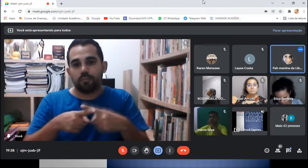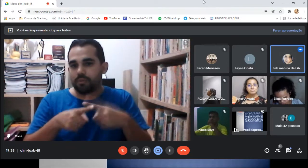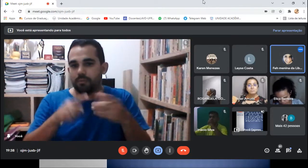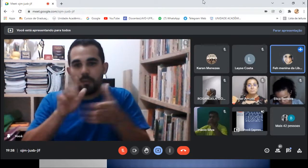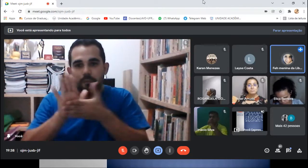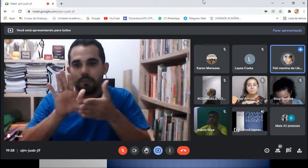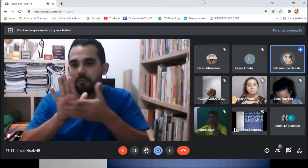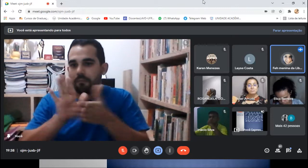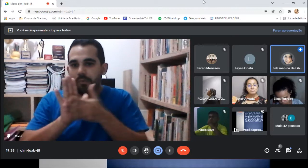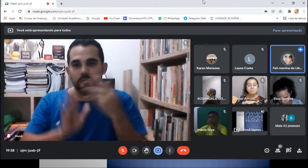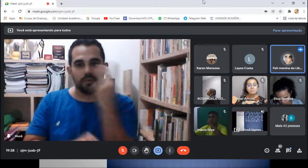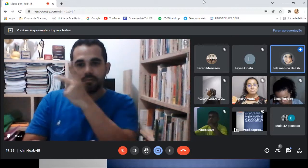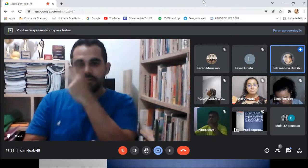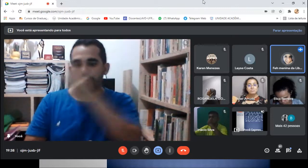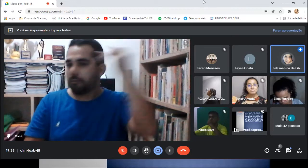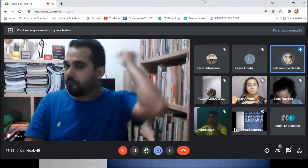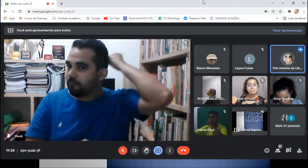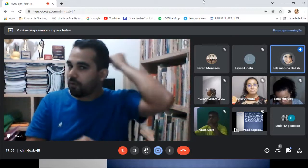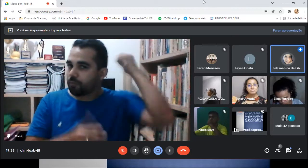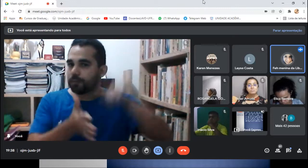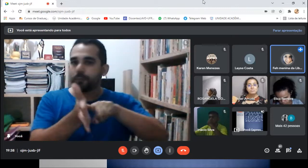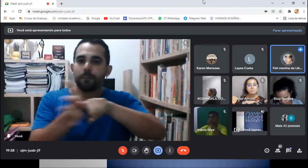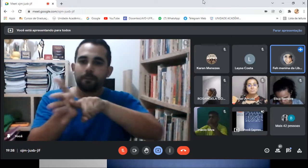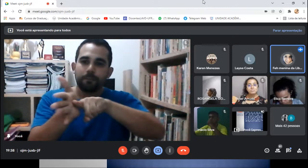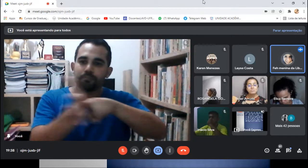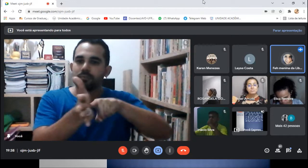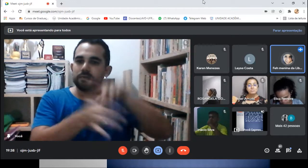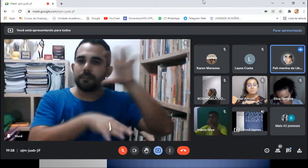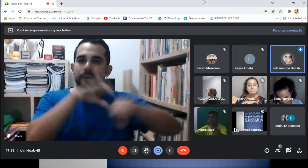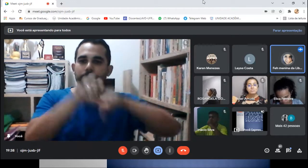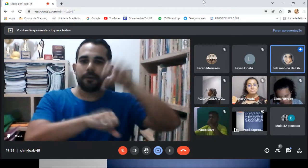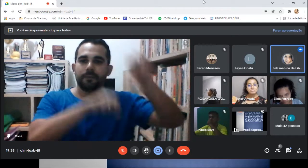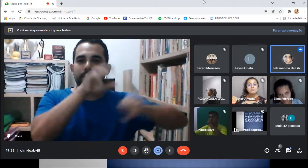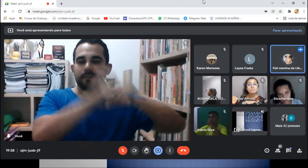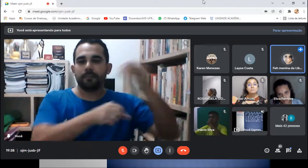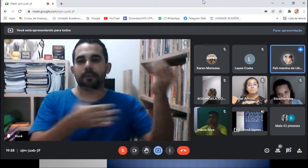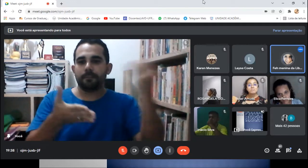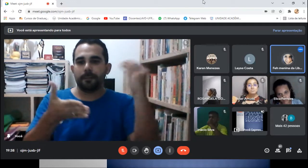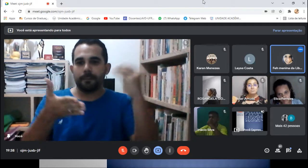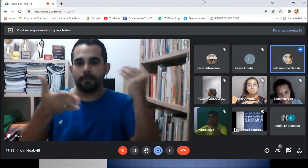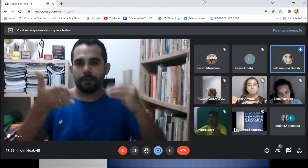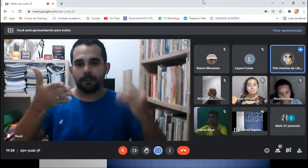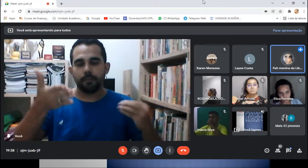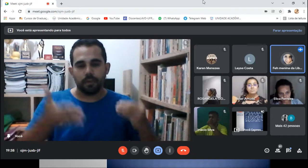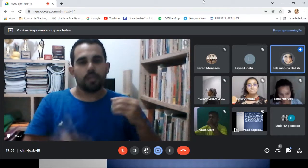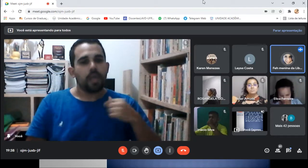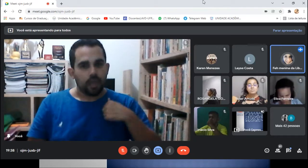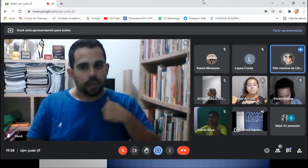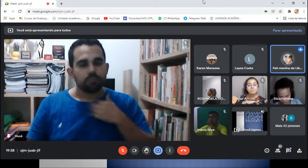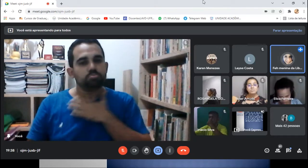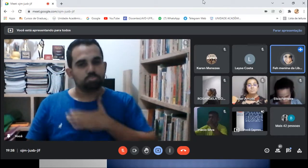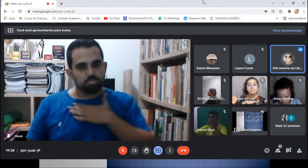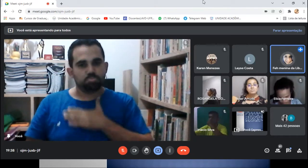É um estudo também muito recente, é uma proposta nova de pesquisa do Valdo, que está recolhendo esses dados para trazer